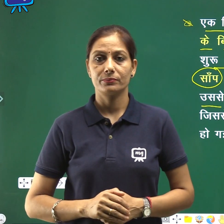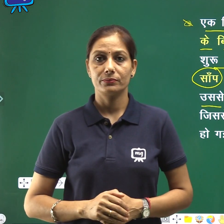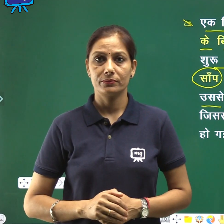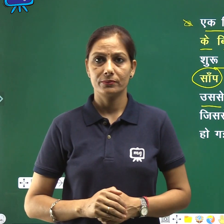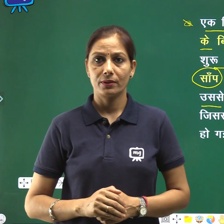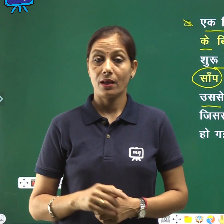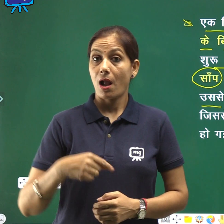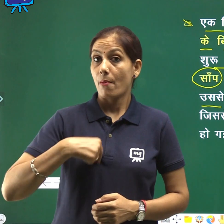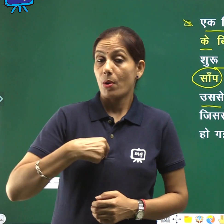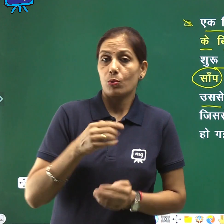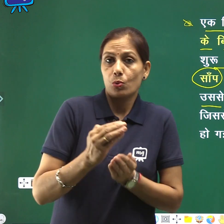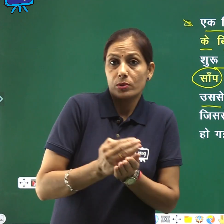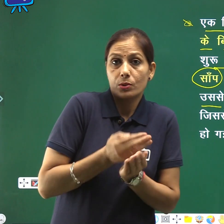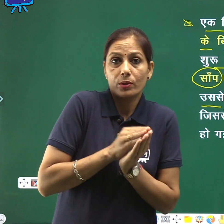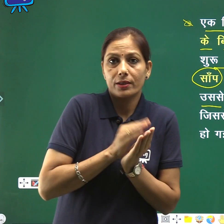बचने के लिए